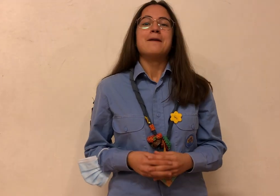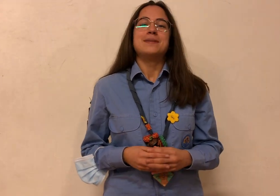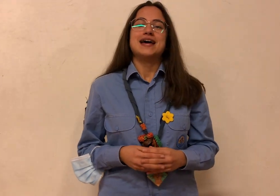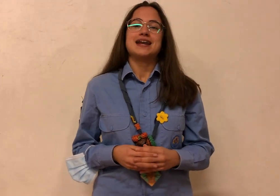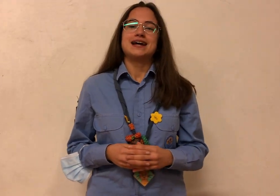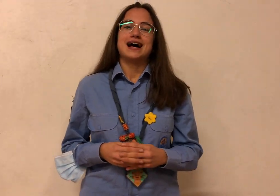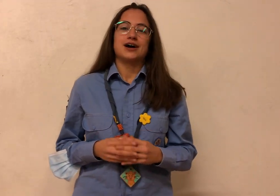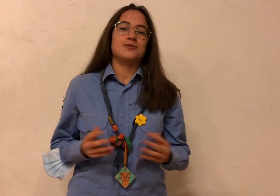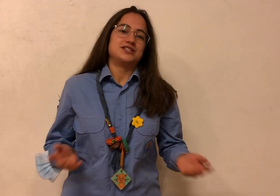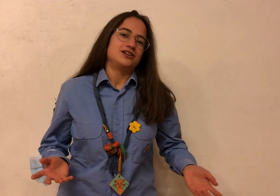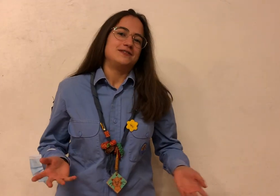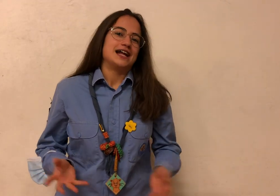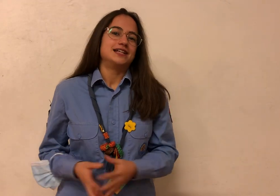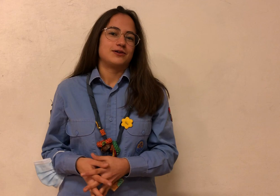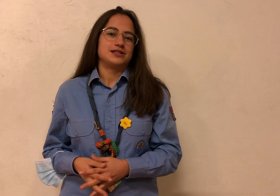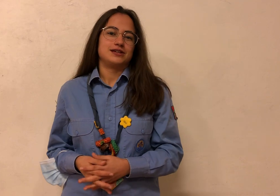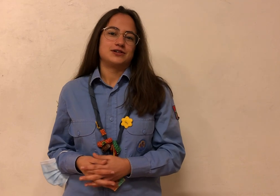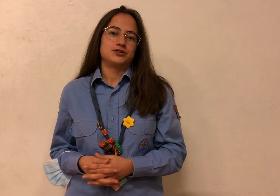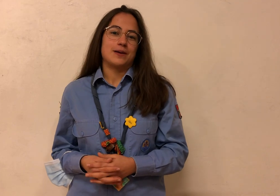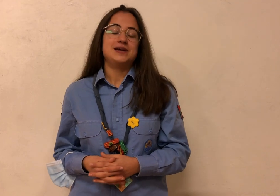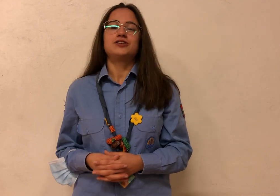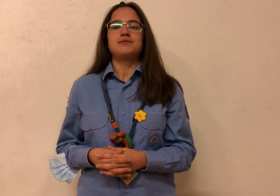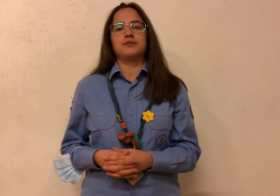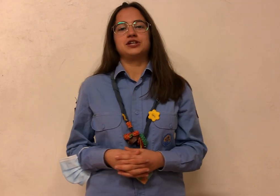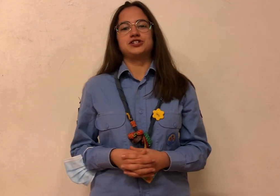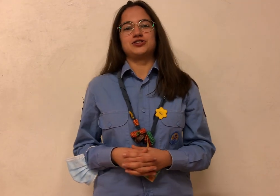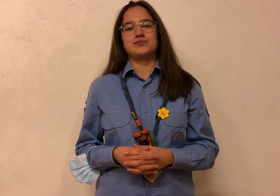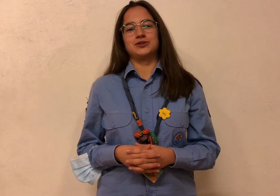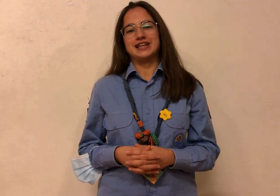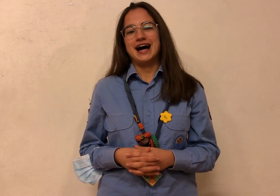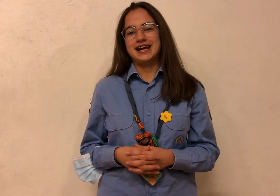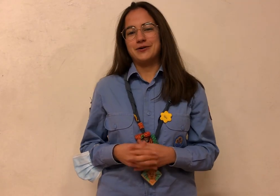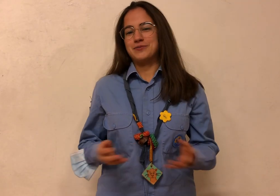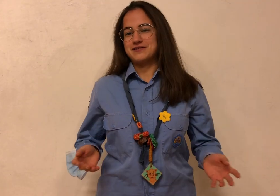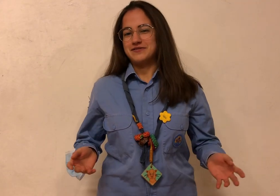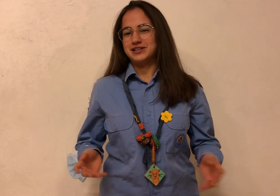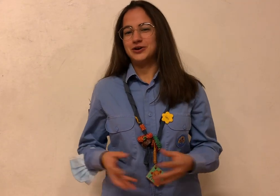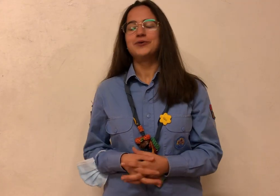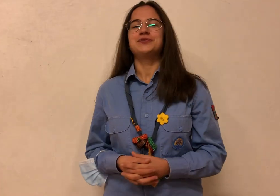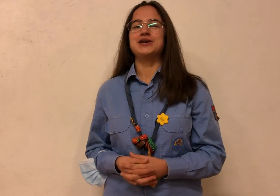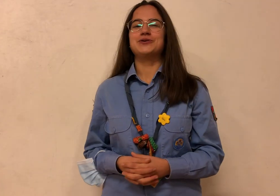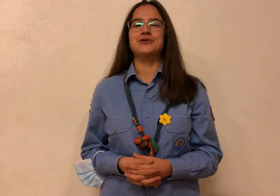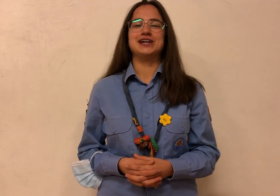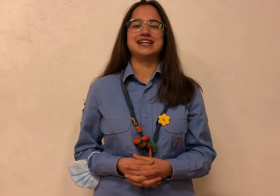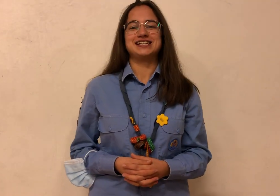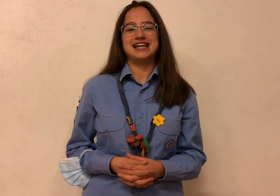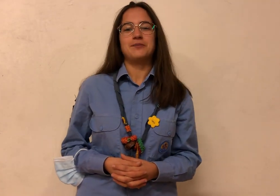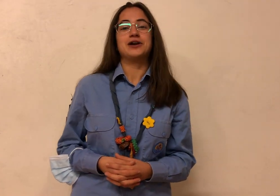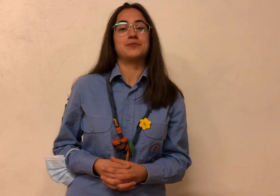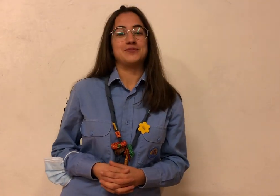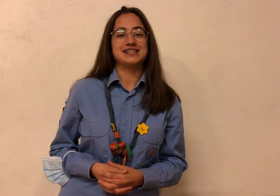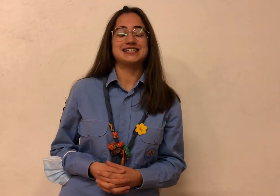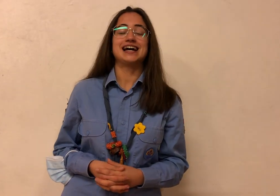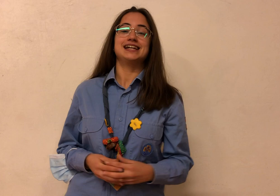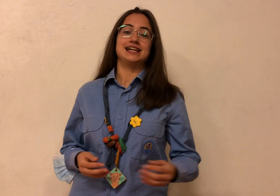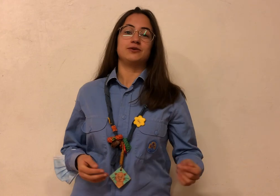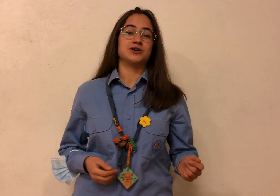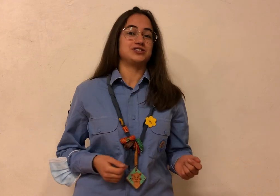Per come azione finale di questo capitolo abbiamo deciso di montare un breve video in cui recitiamo la promessa nel linguaggio dei